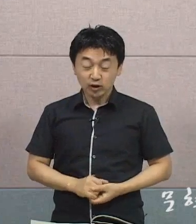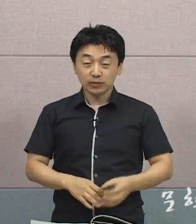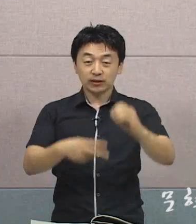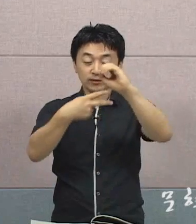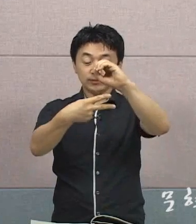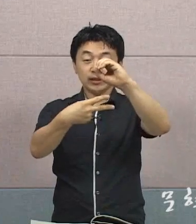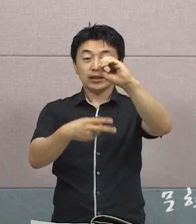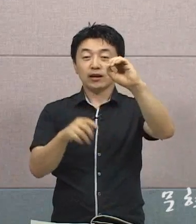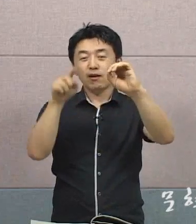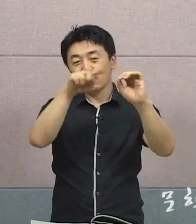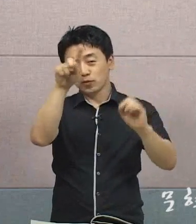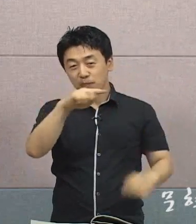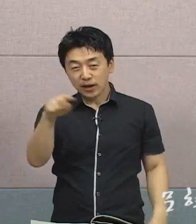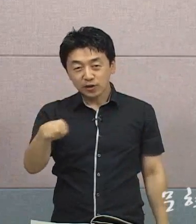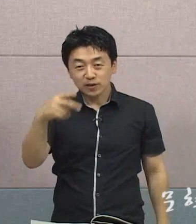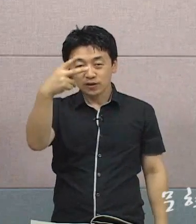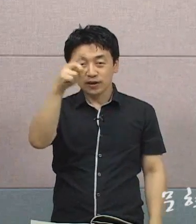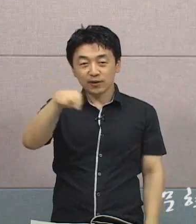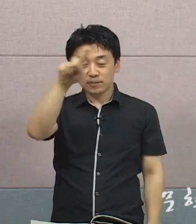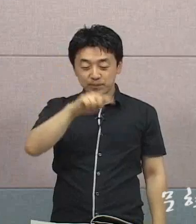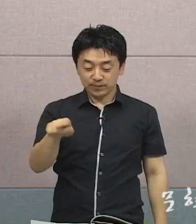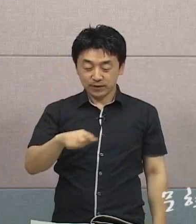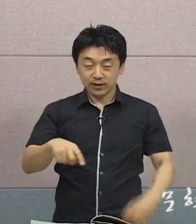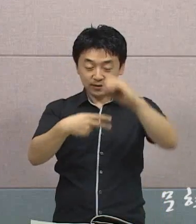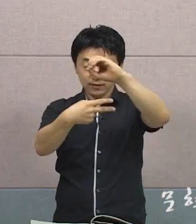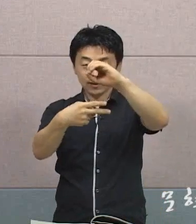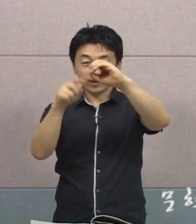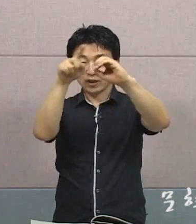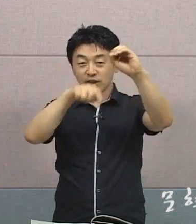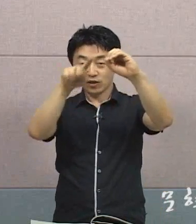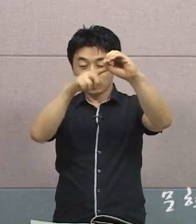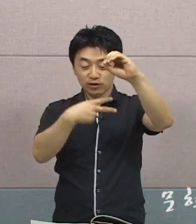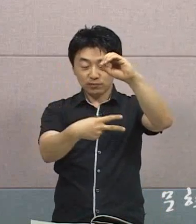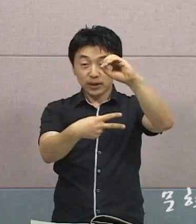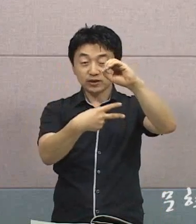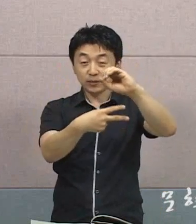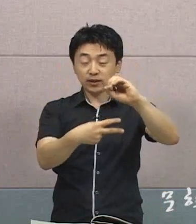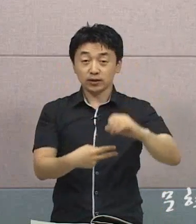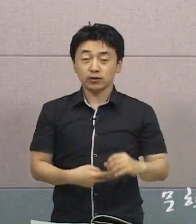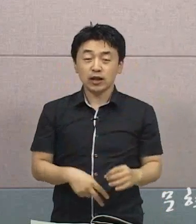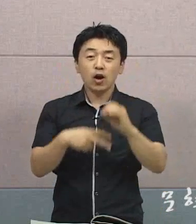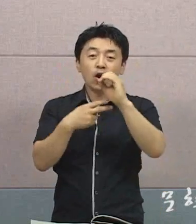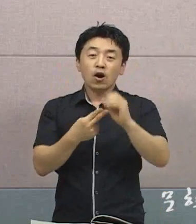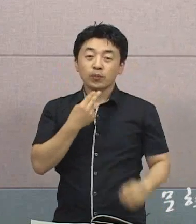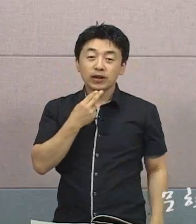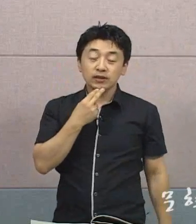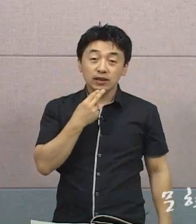없다. 뭐죠? 빵점이죠. 이렇게 해서 이게 0이고요. 빵점. 그래서 그냥 없다라는